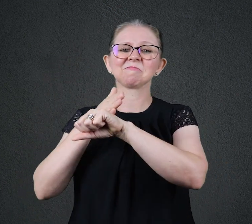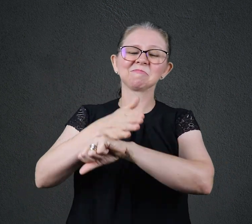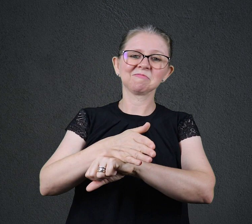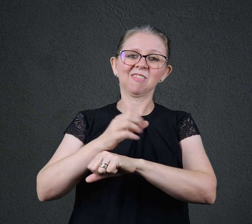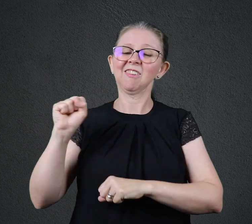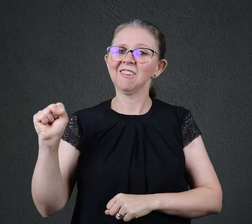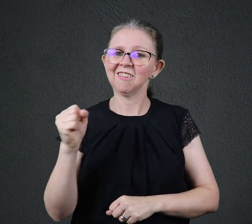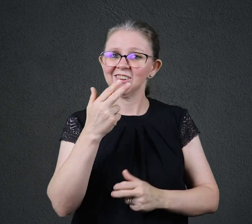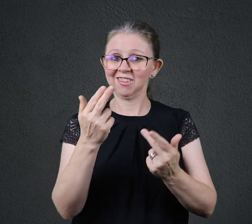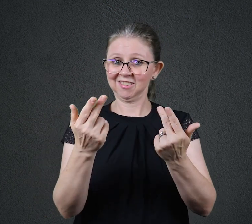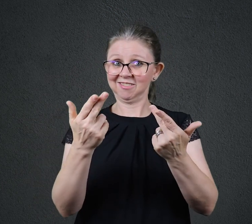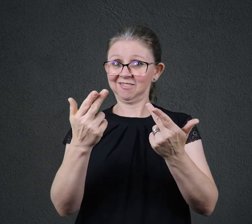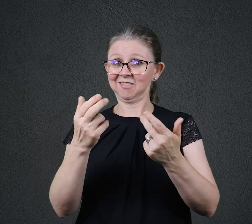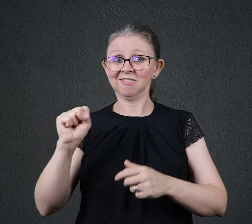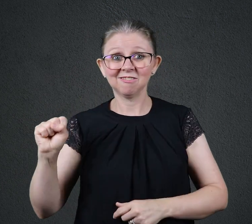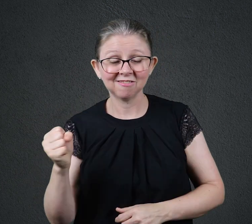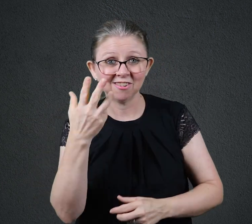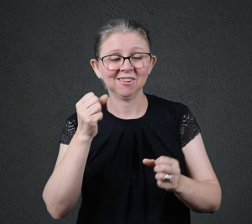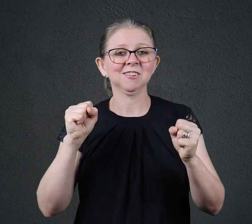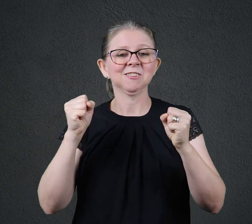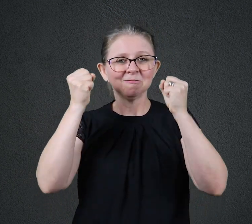Israel enquanto peregrinavam no deserto.